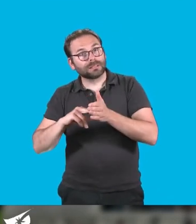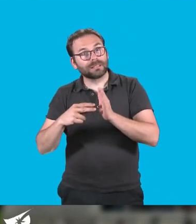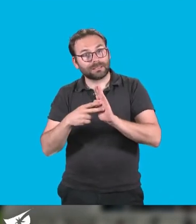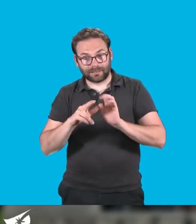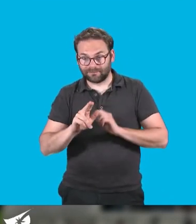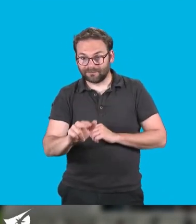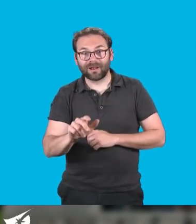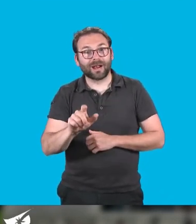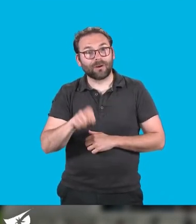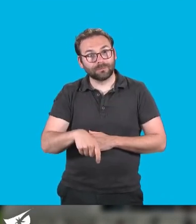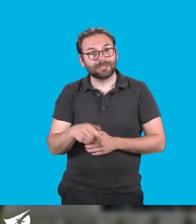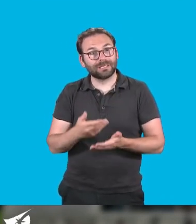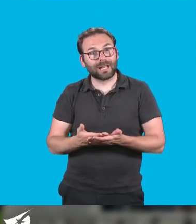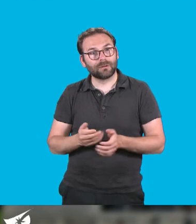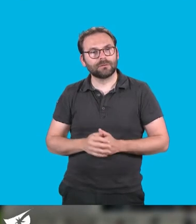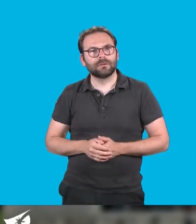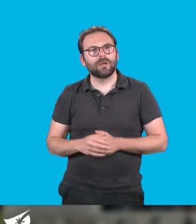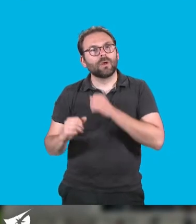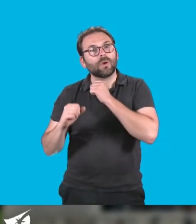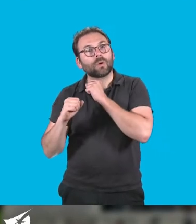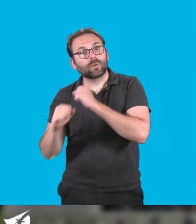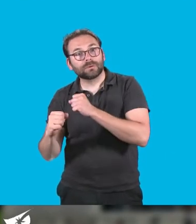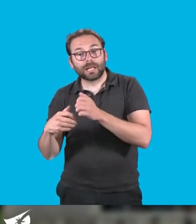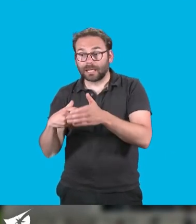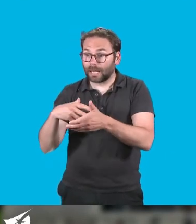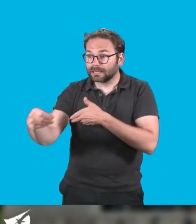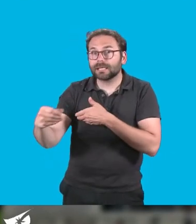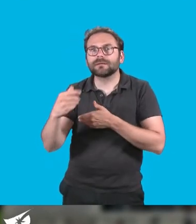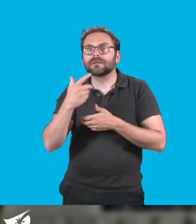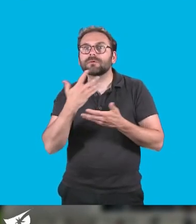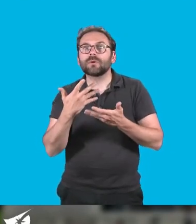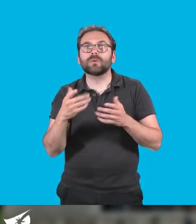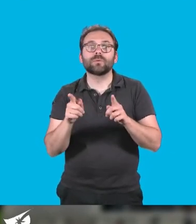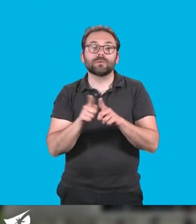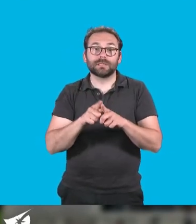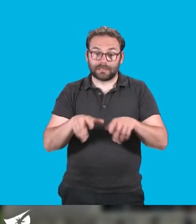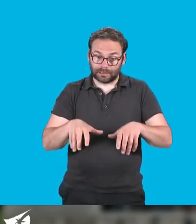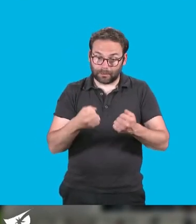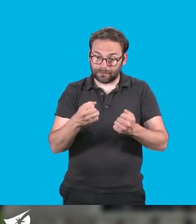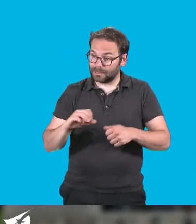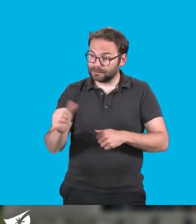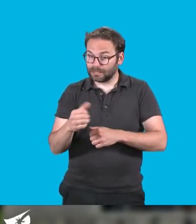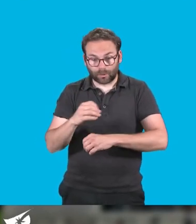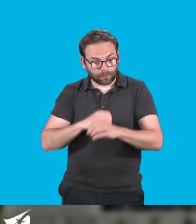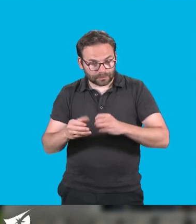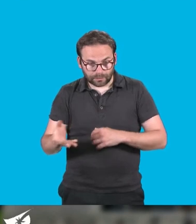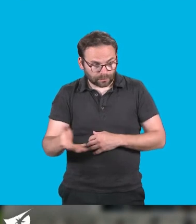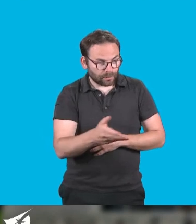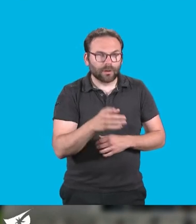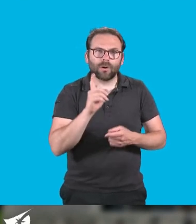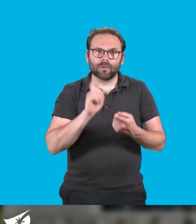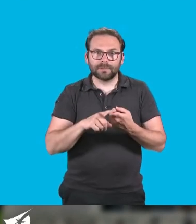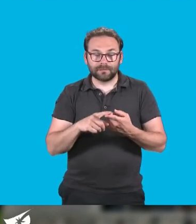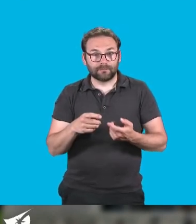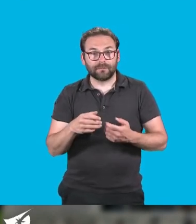avoir évidemment à traiter, les contraintes externes, c'est-à-dire aussi la capacité des différents opérateurs à encaisser